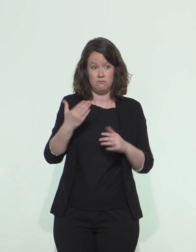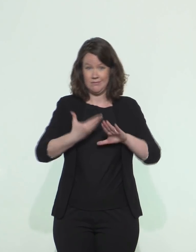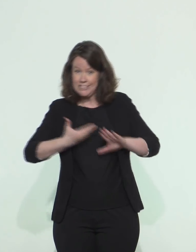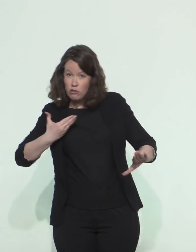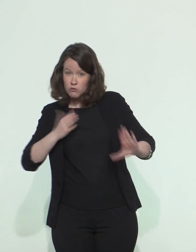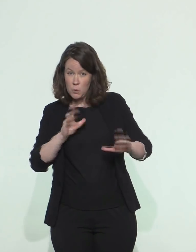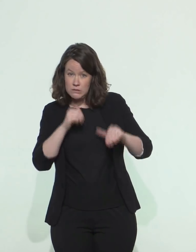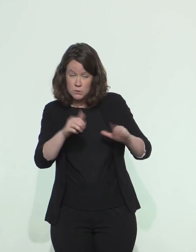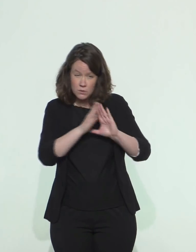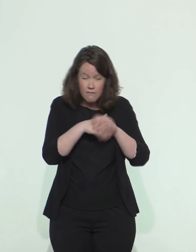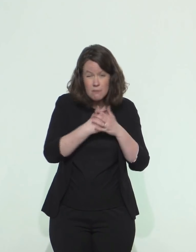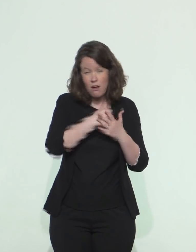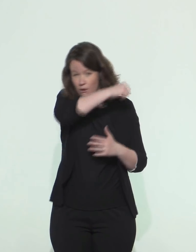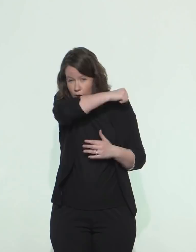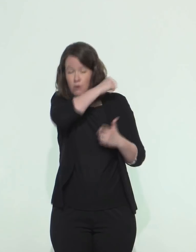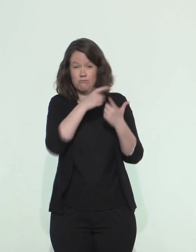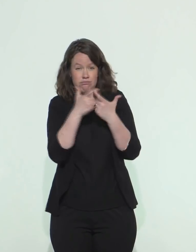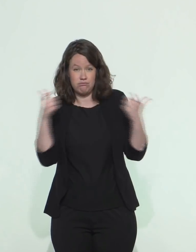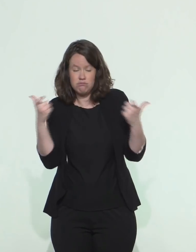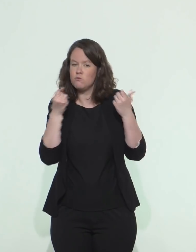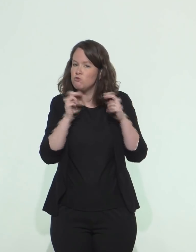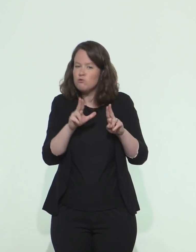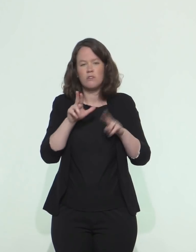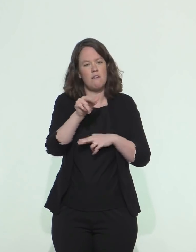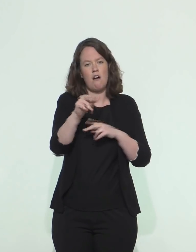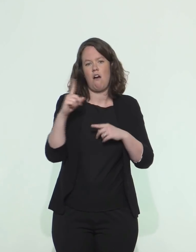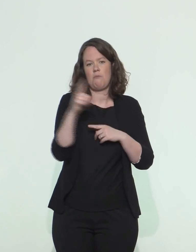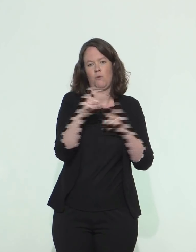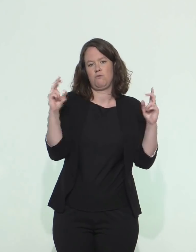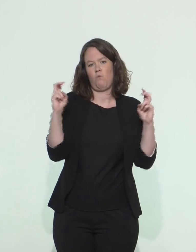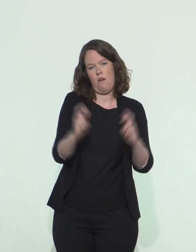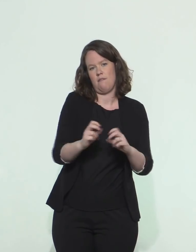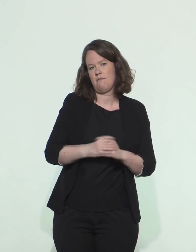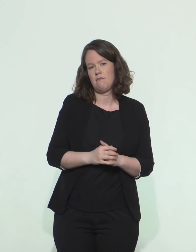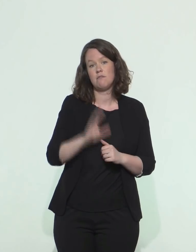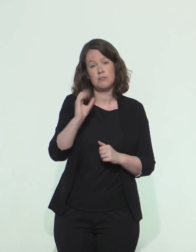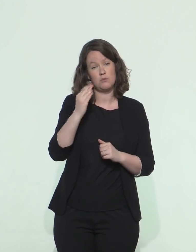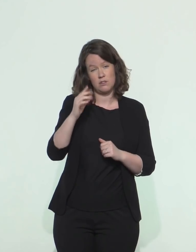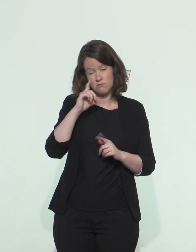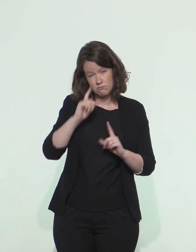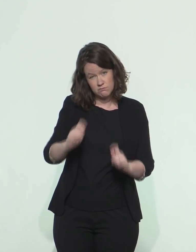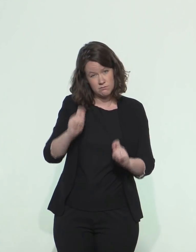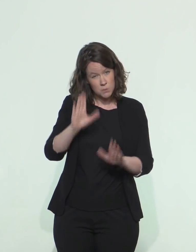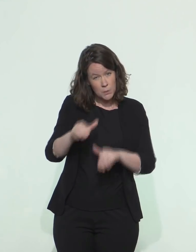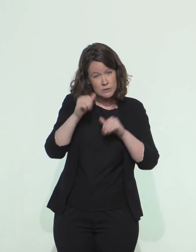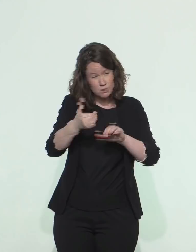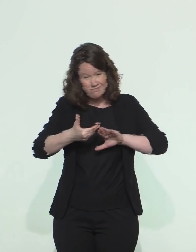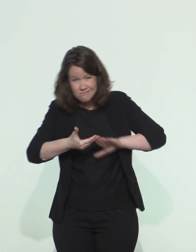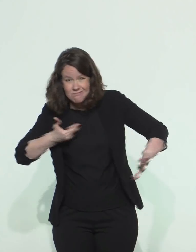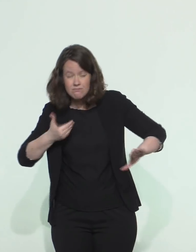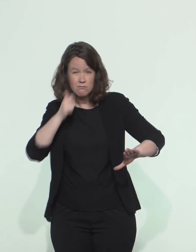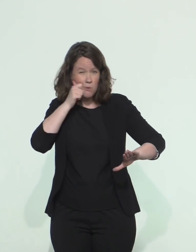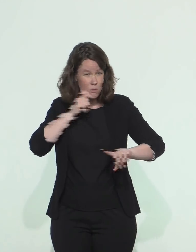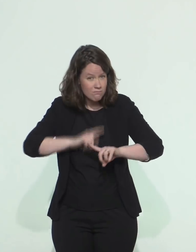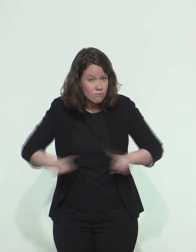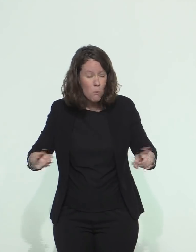Et donc, tout ce que nous ferons en termes d'application de l'ensemble des mesures barrières et d'application de la distanciation physique permettra de réduire ce nombre de